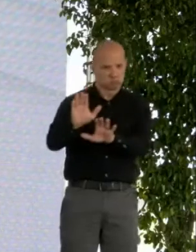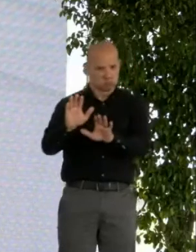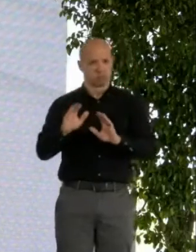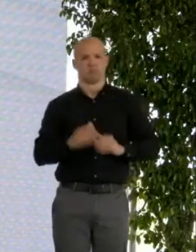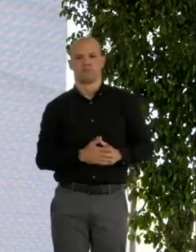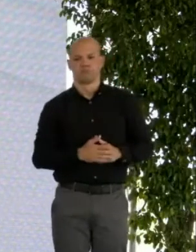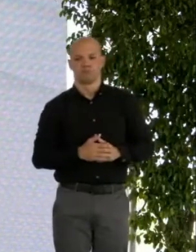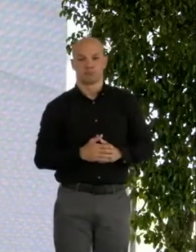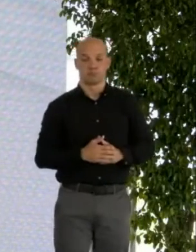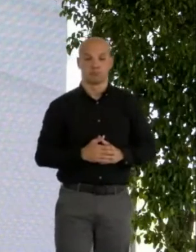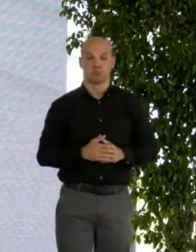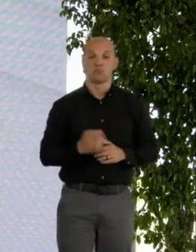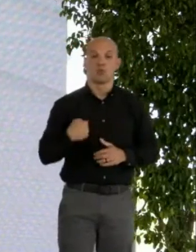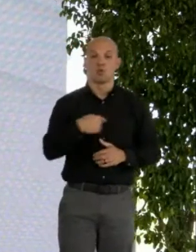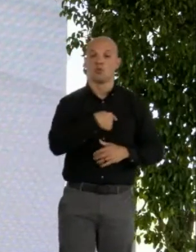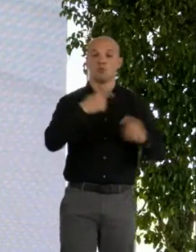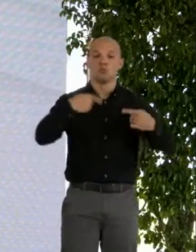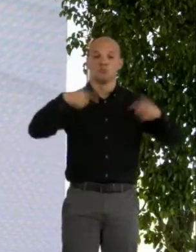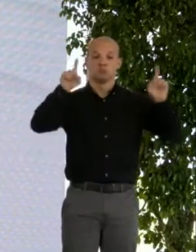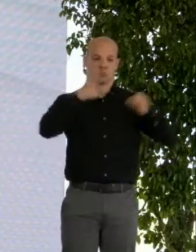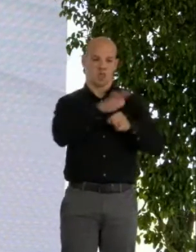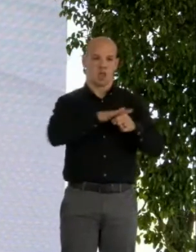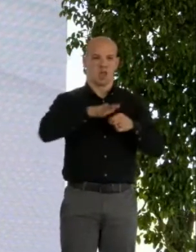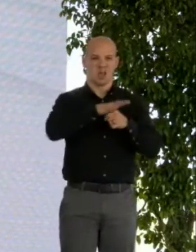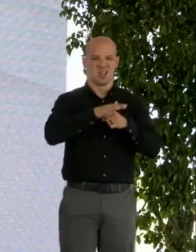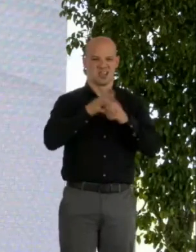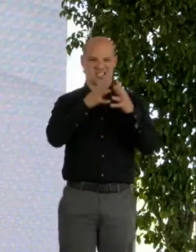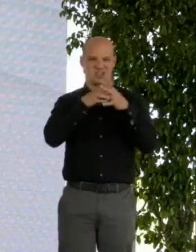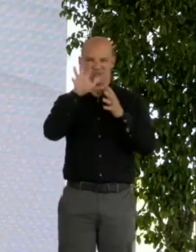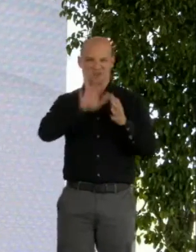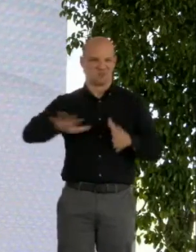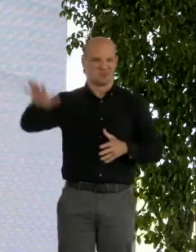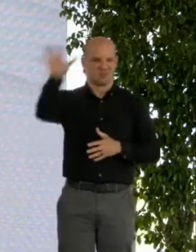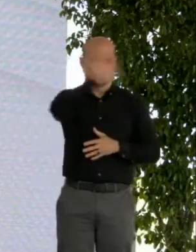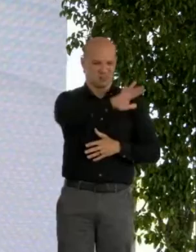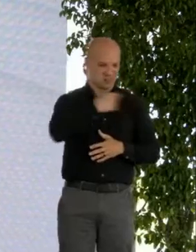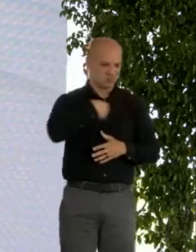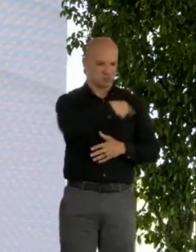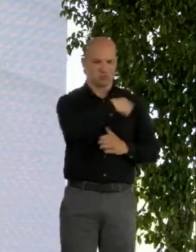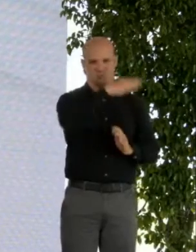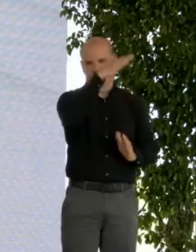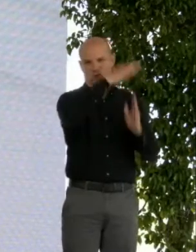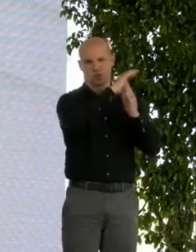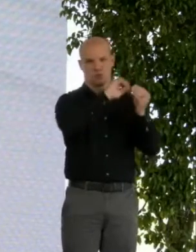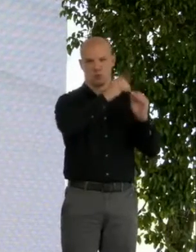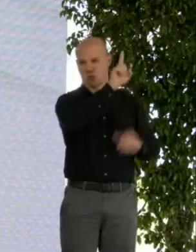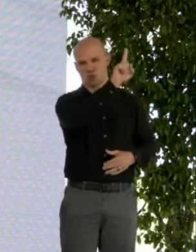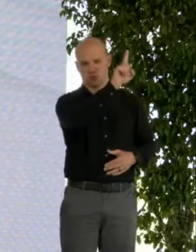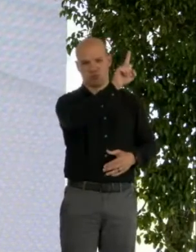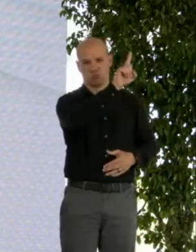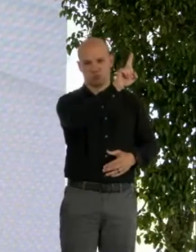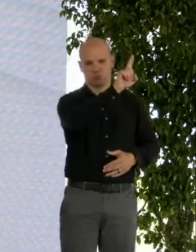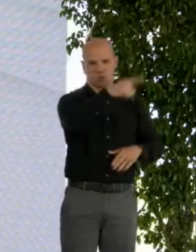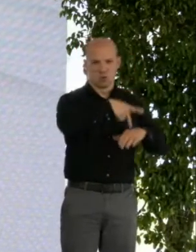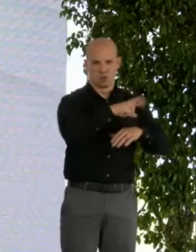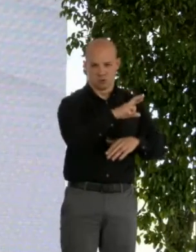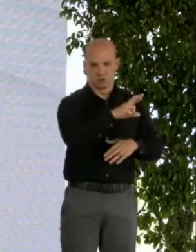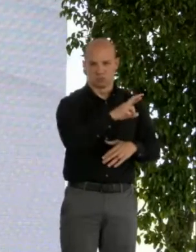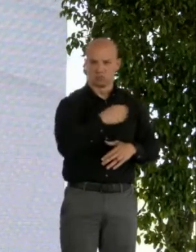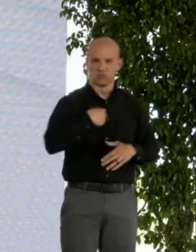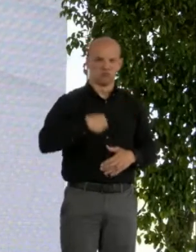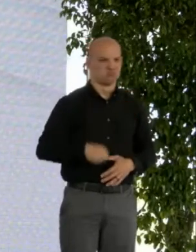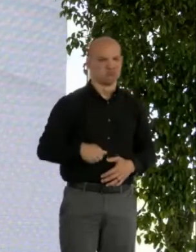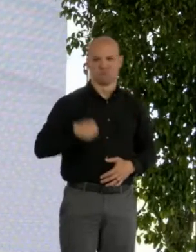nuestro gran logro de ser la jurisdicción más vacunada en todo Estados Unidos, también estoy